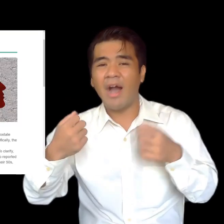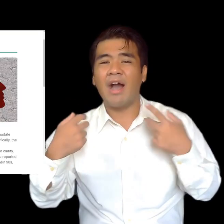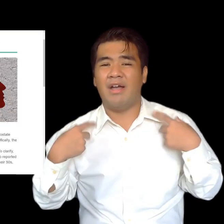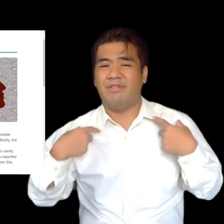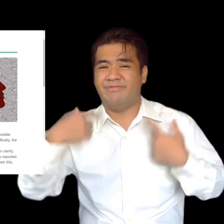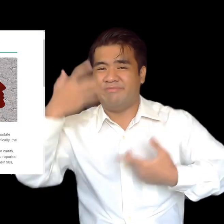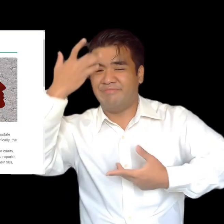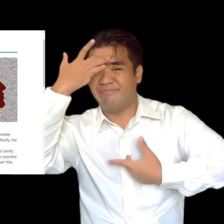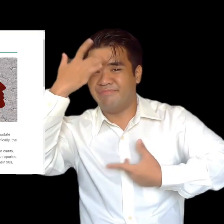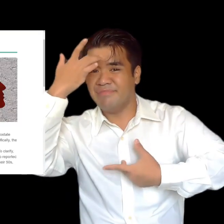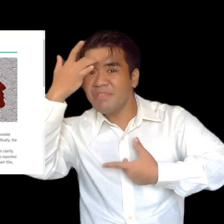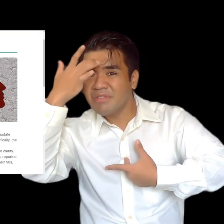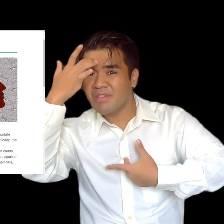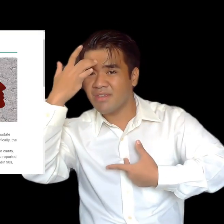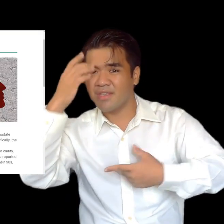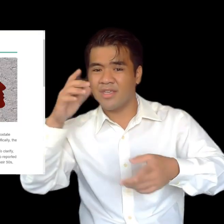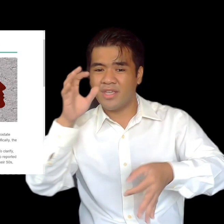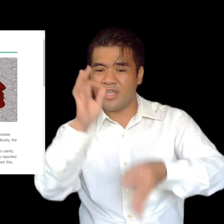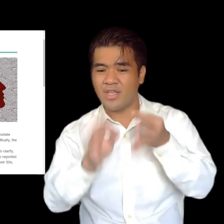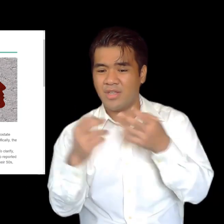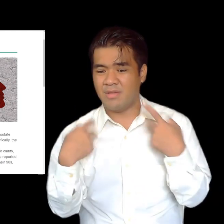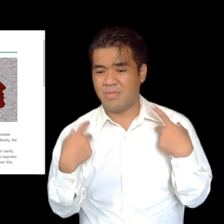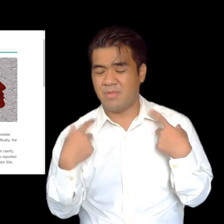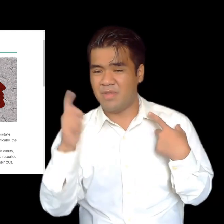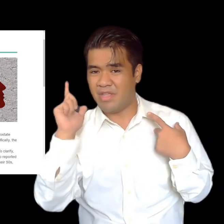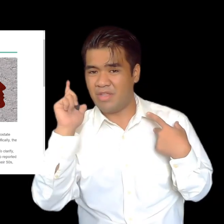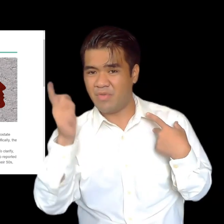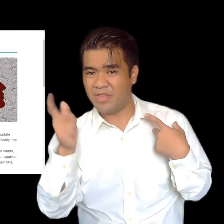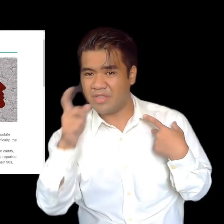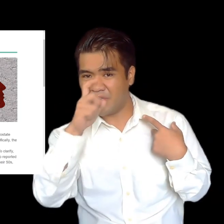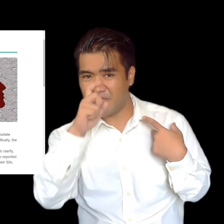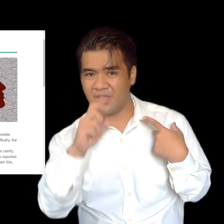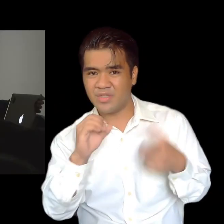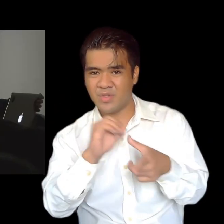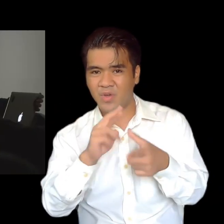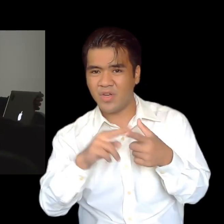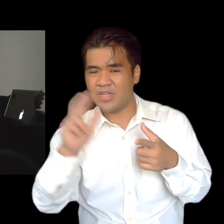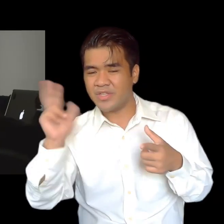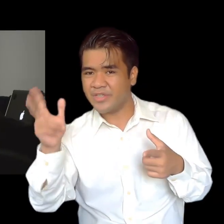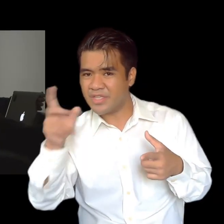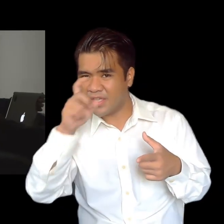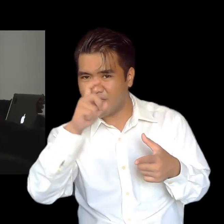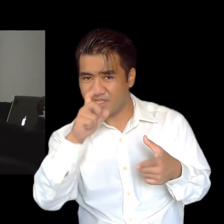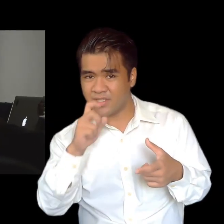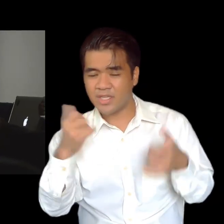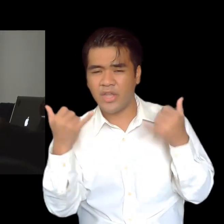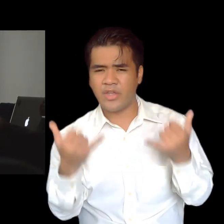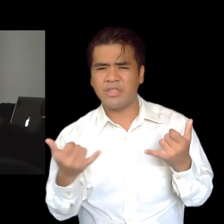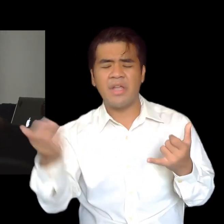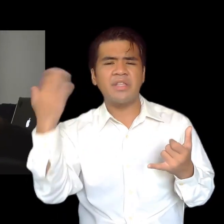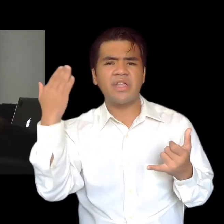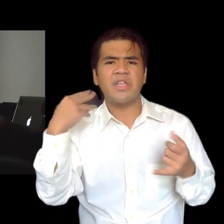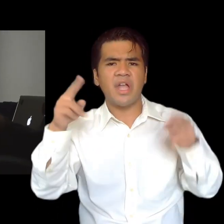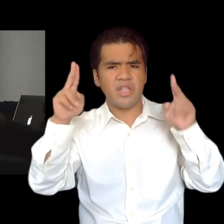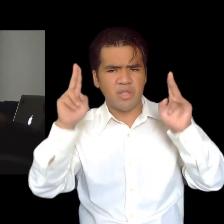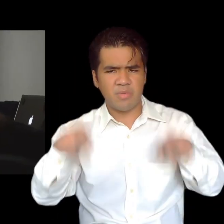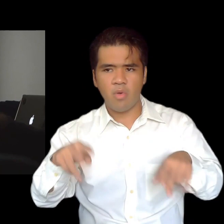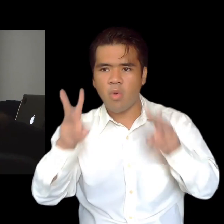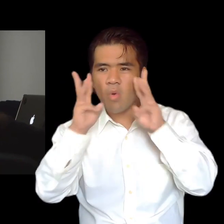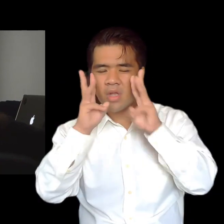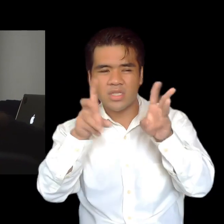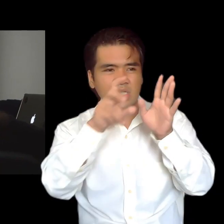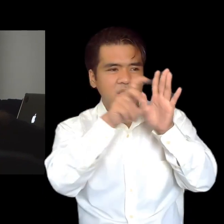cancer ang mga madalas mag-masturbate na nasa edad na 20s at 30s. Anyway, kung dati ay kailangan mo pang manood